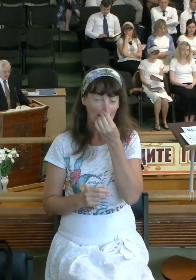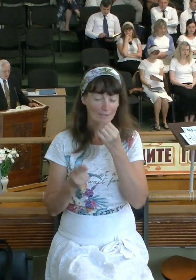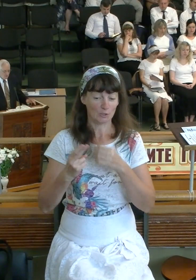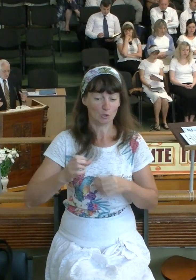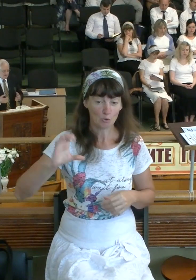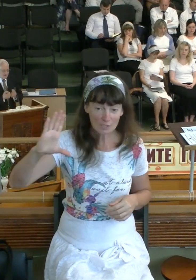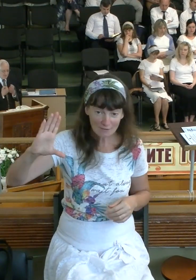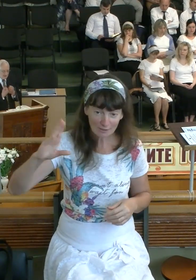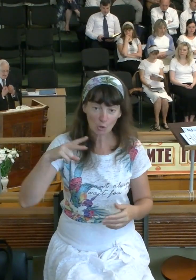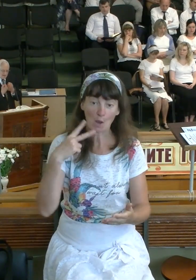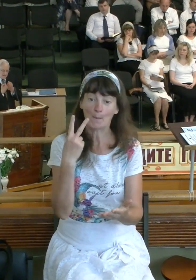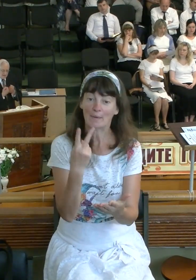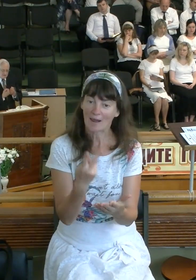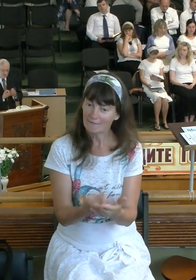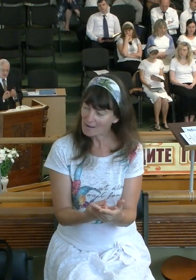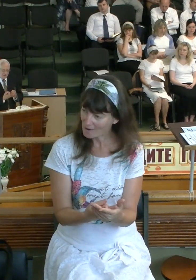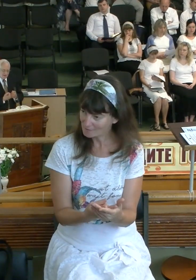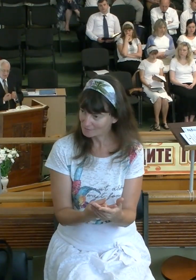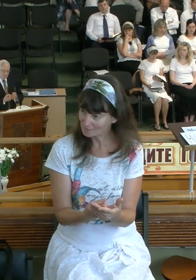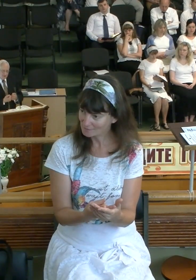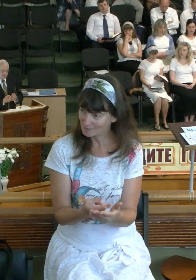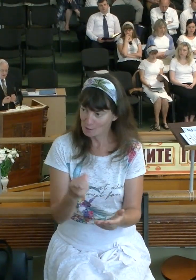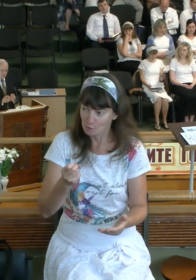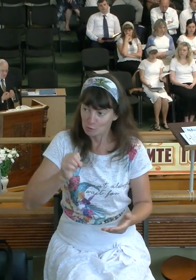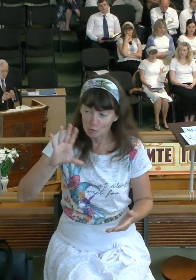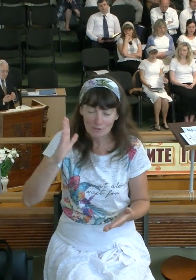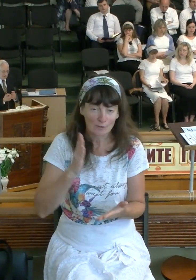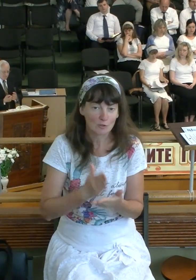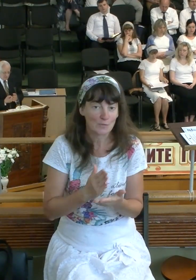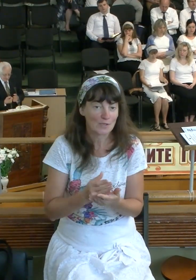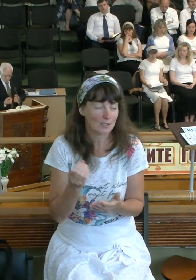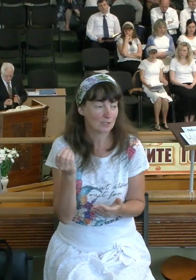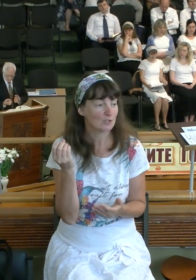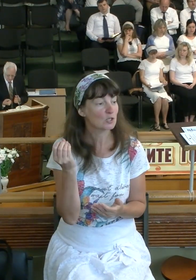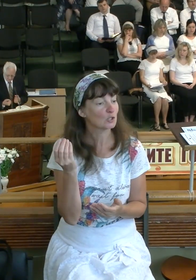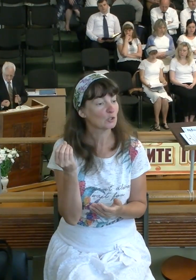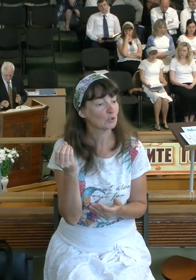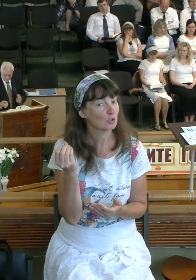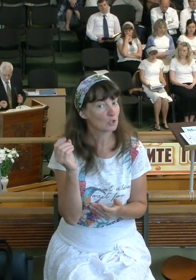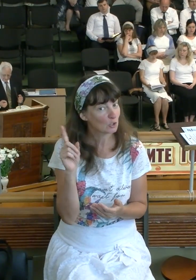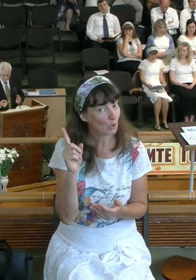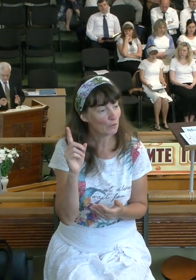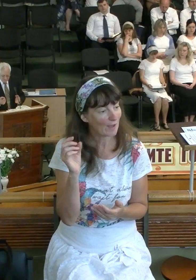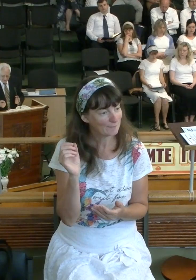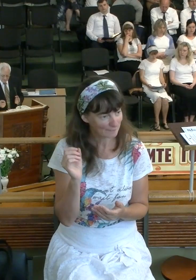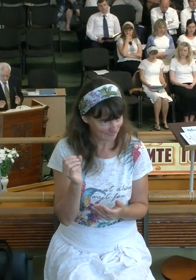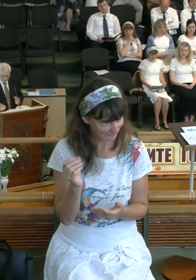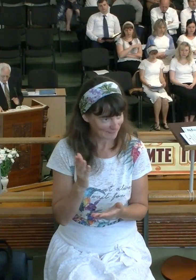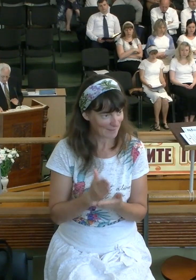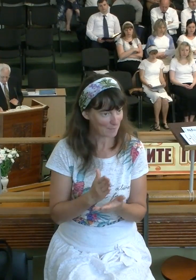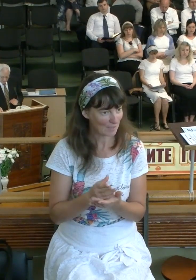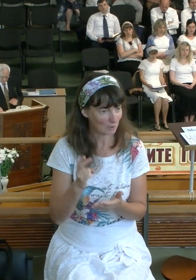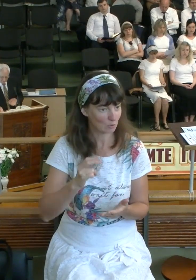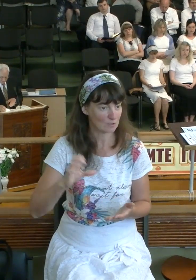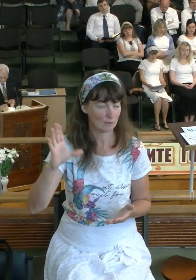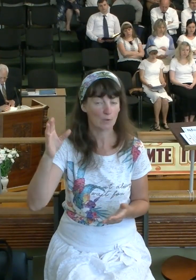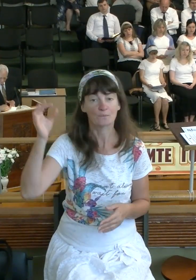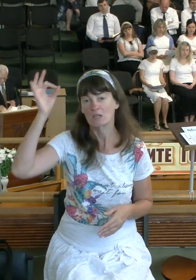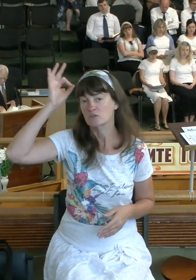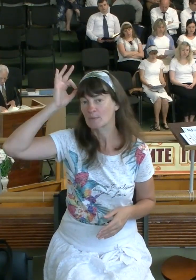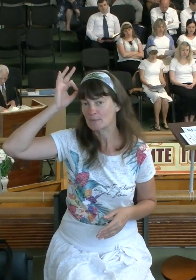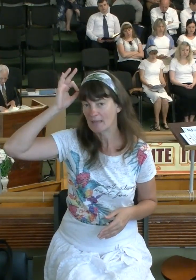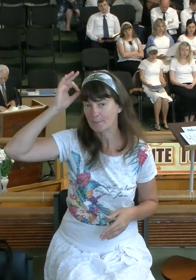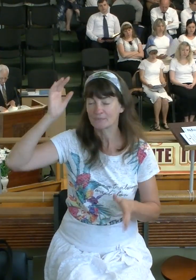проявляет. Он имеет нечто. И вы помните, братья и сестры, обещание, которое дал